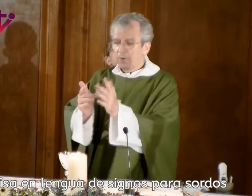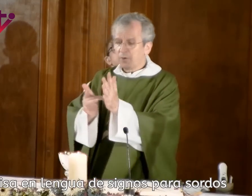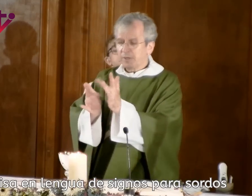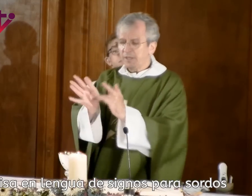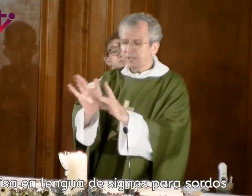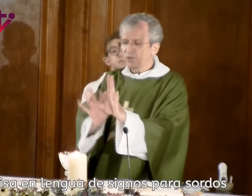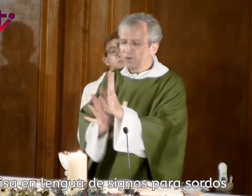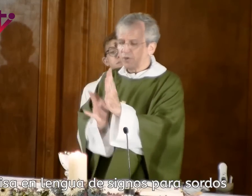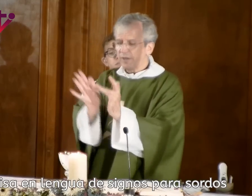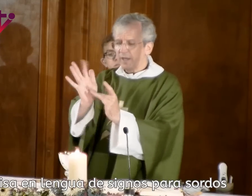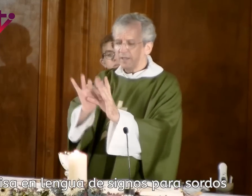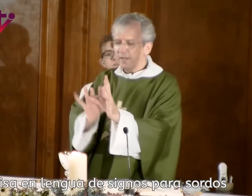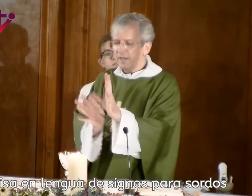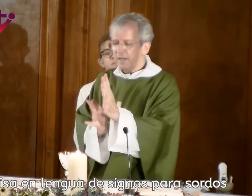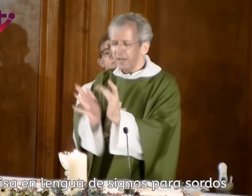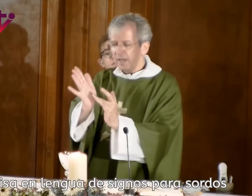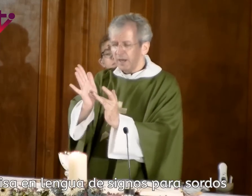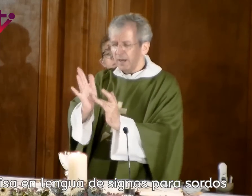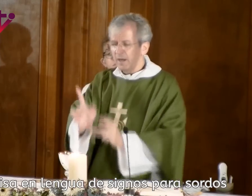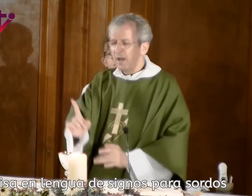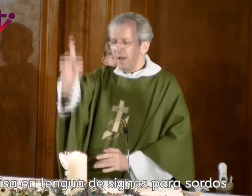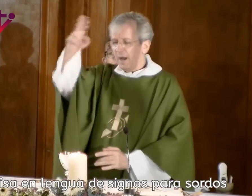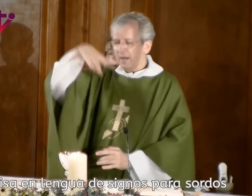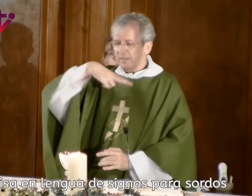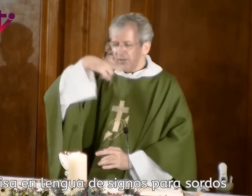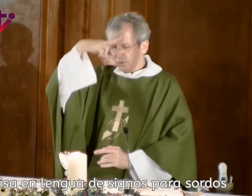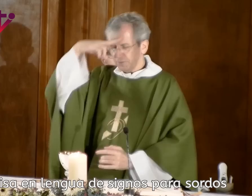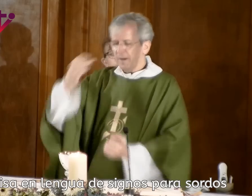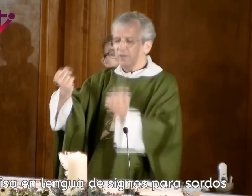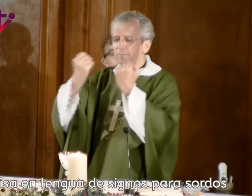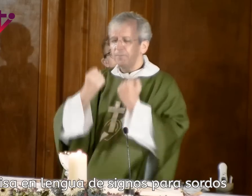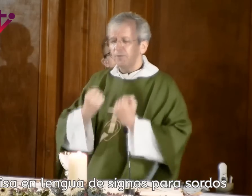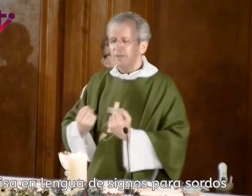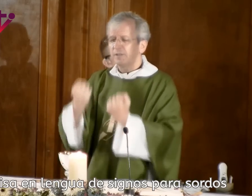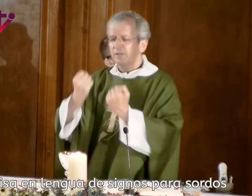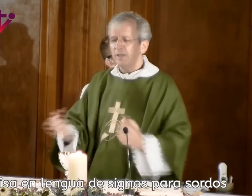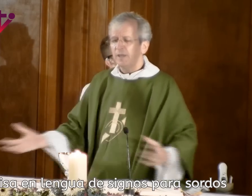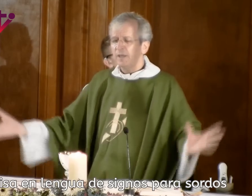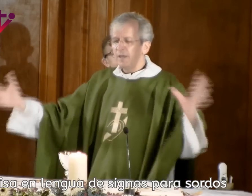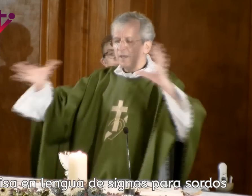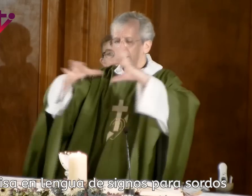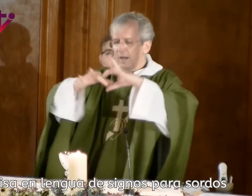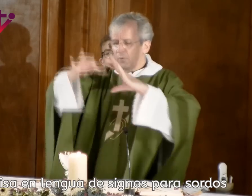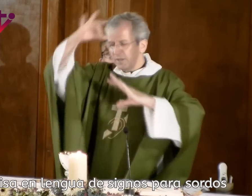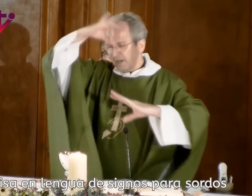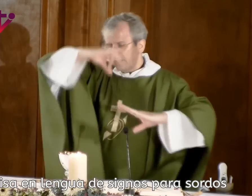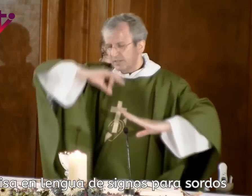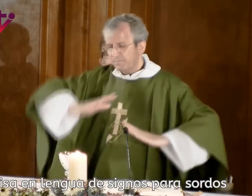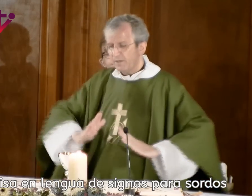Por Cristo, con Él y en Él, a ti Dios Padre Omnipotente, en la unidad del